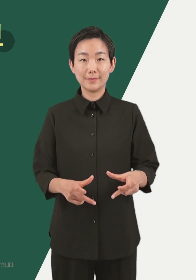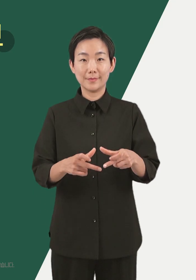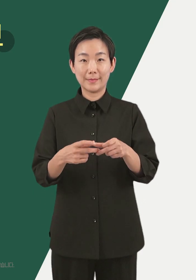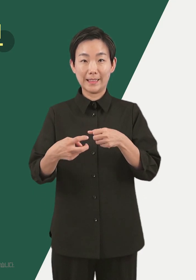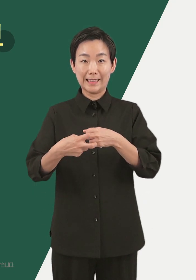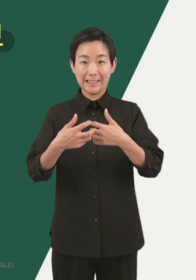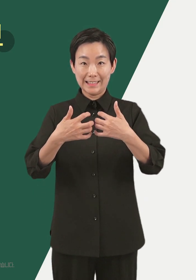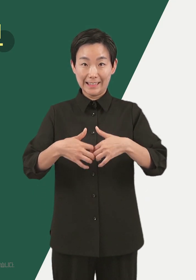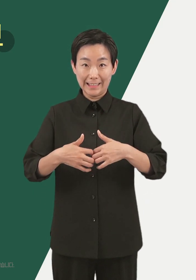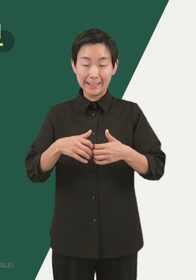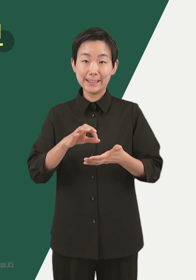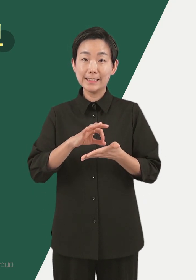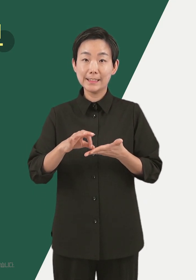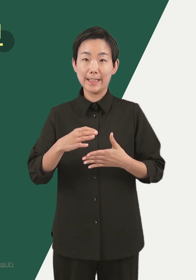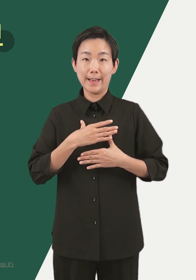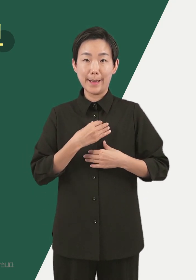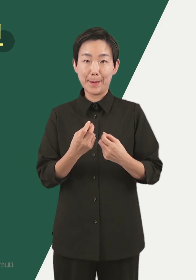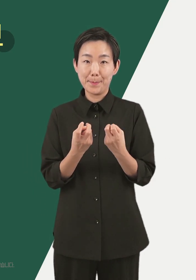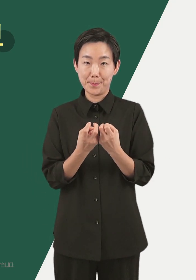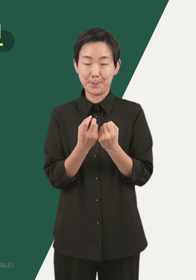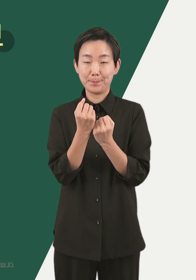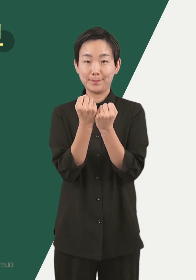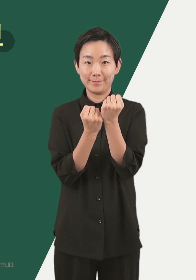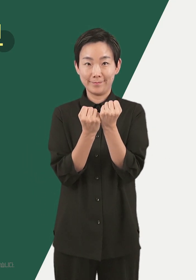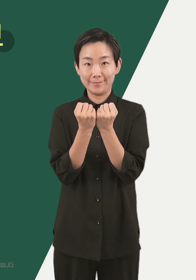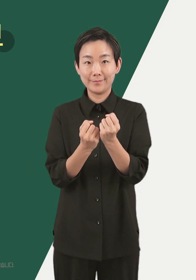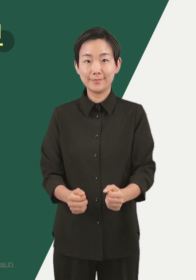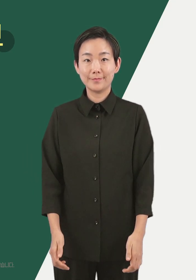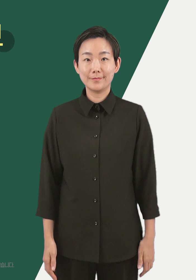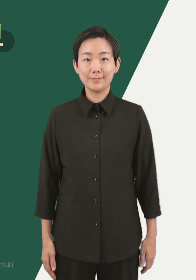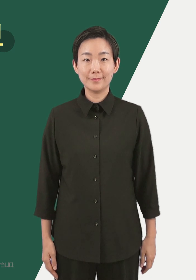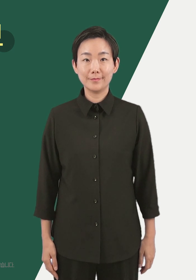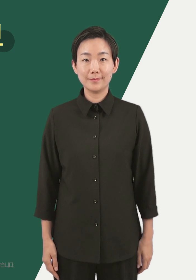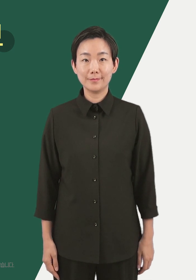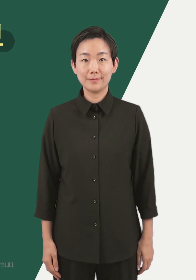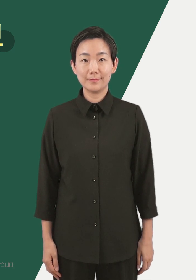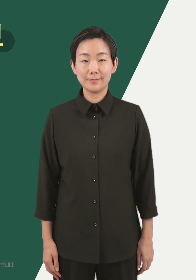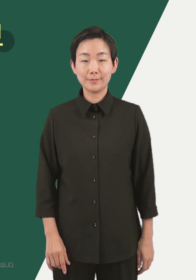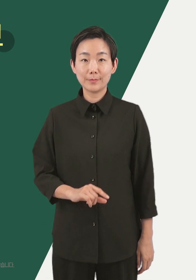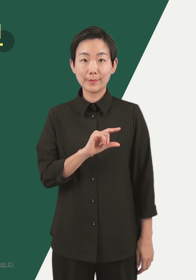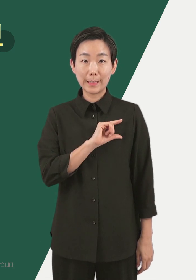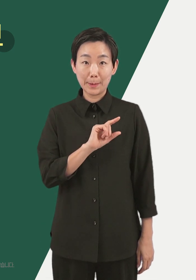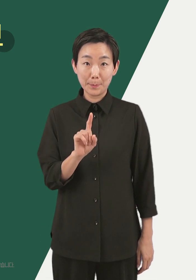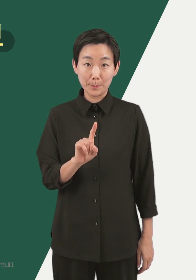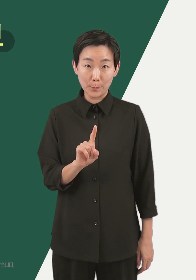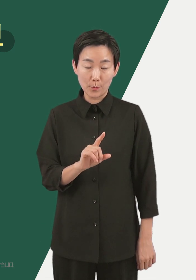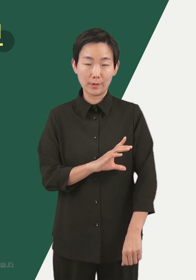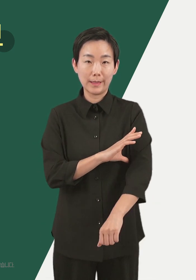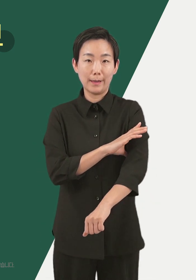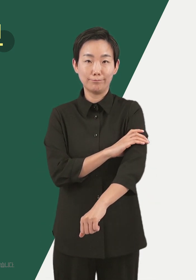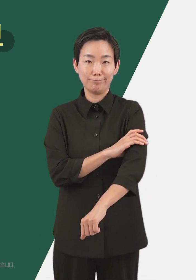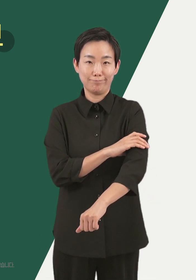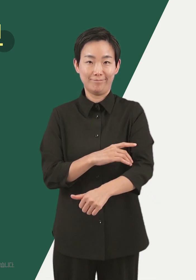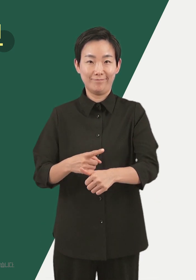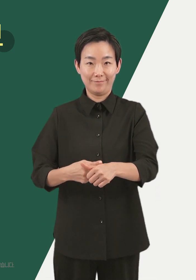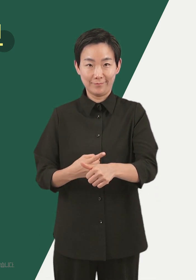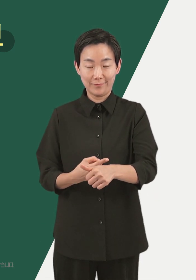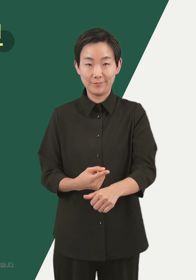장애인 의료기기 안전사용 정보. 본 제품은 의료기기입니다. 품목명